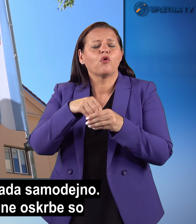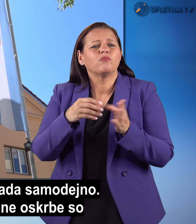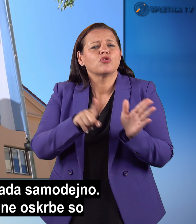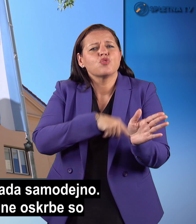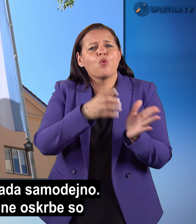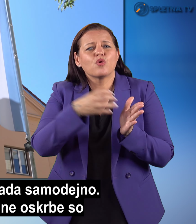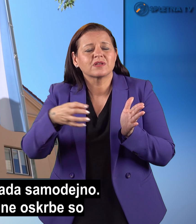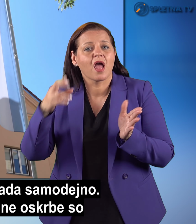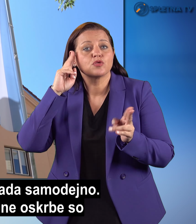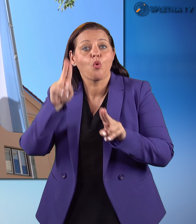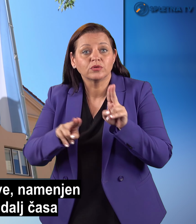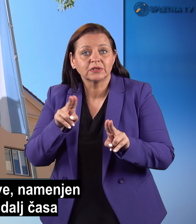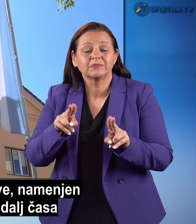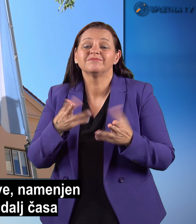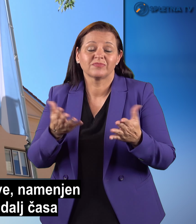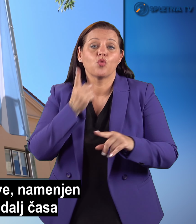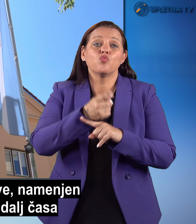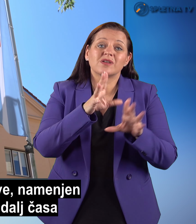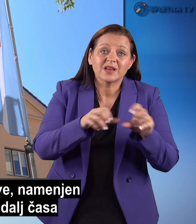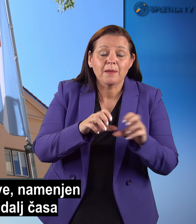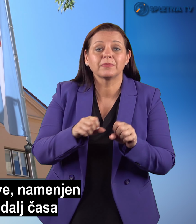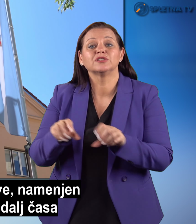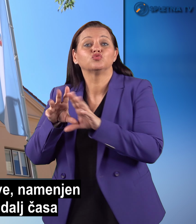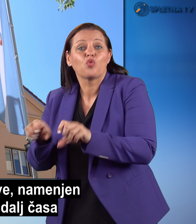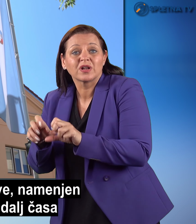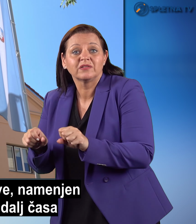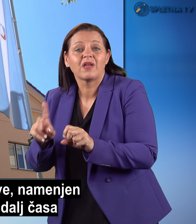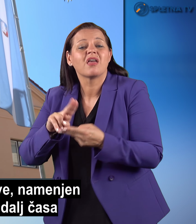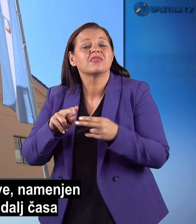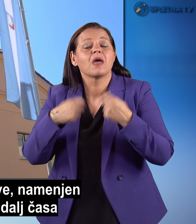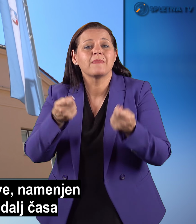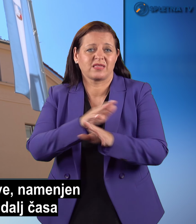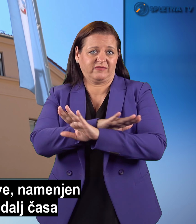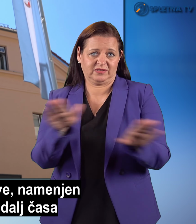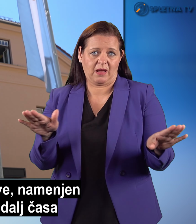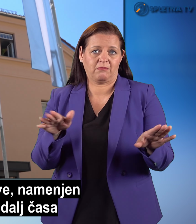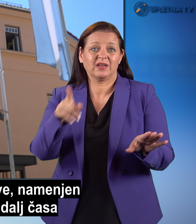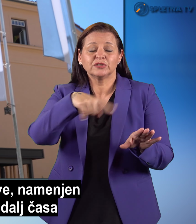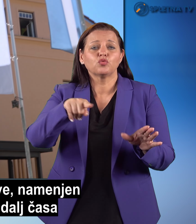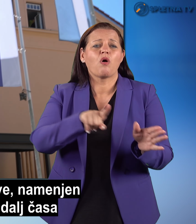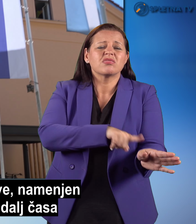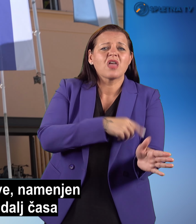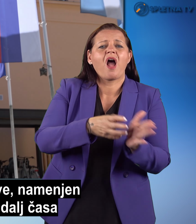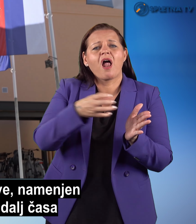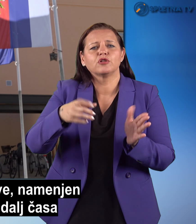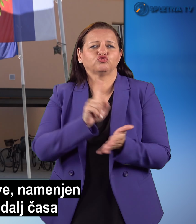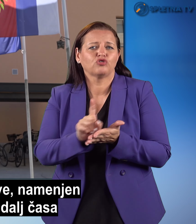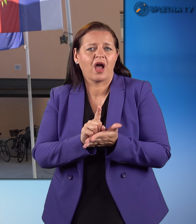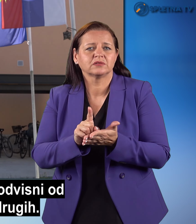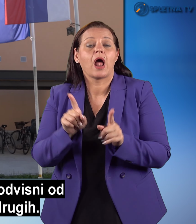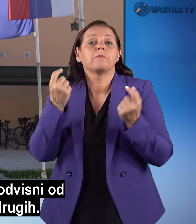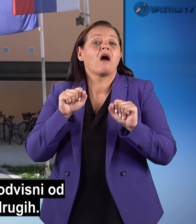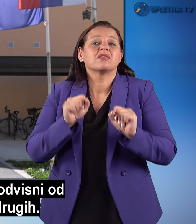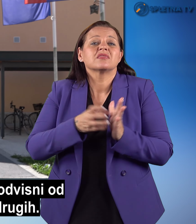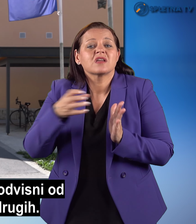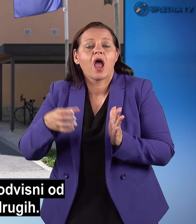Bistvo dolgotrajne oskrbe so ukrepi in storitve, namenjeni vsem, ki so dalj časa ali pa trajno odvisni od pomoči